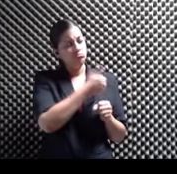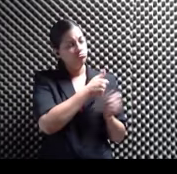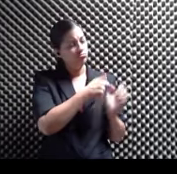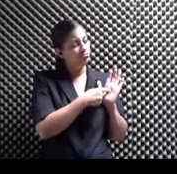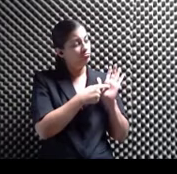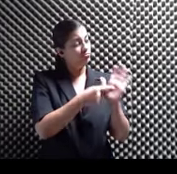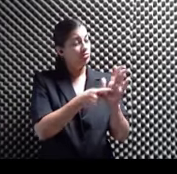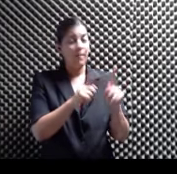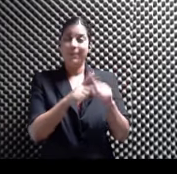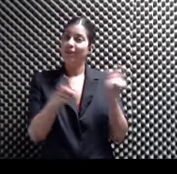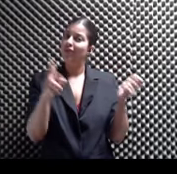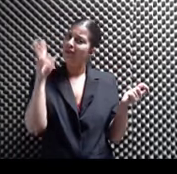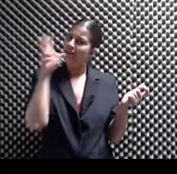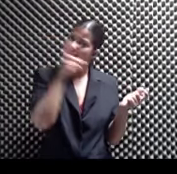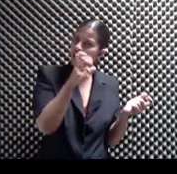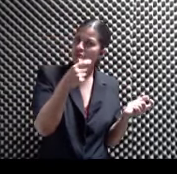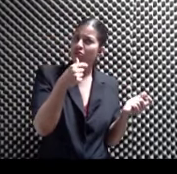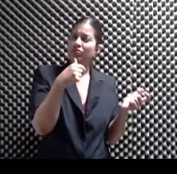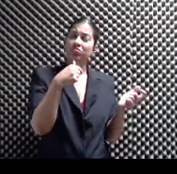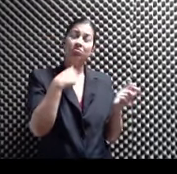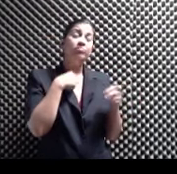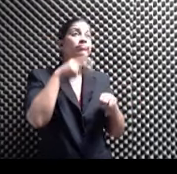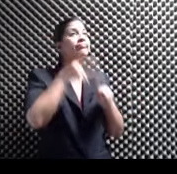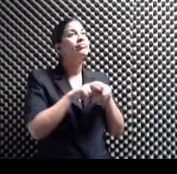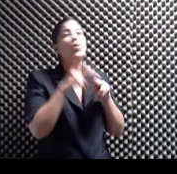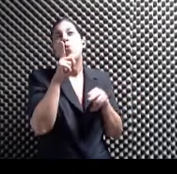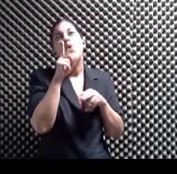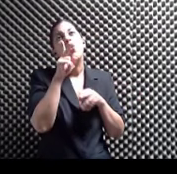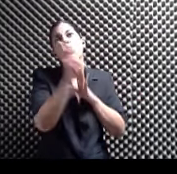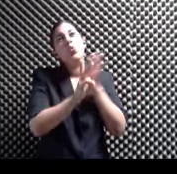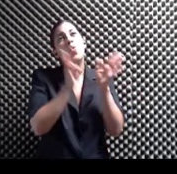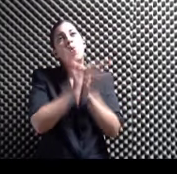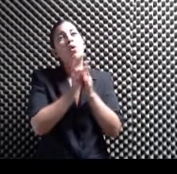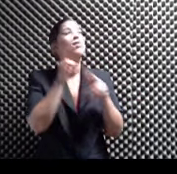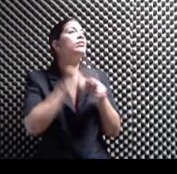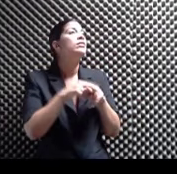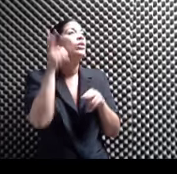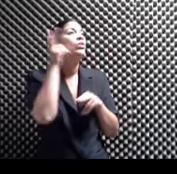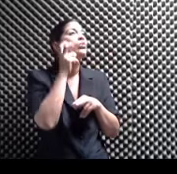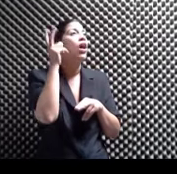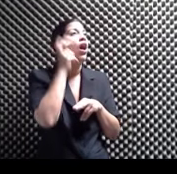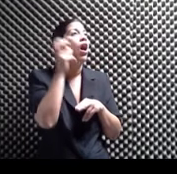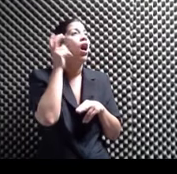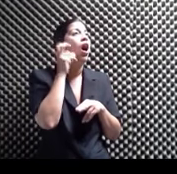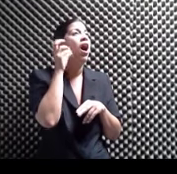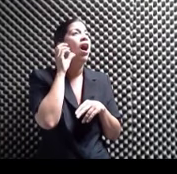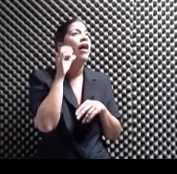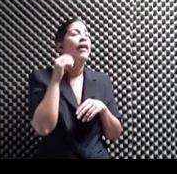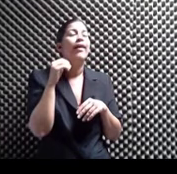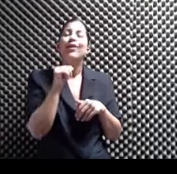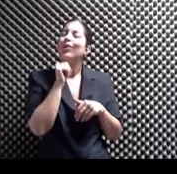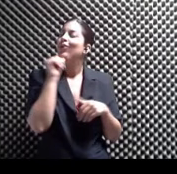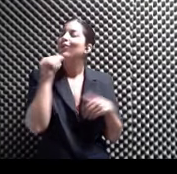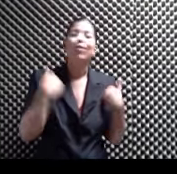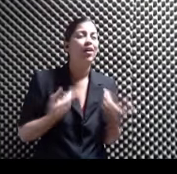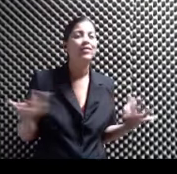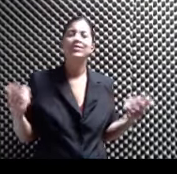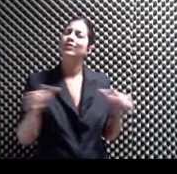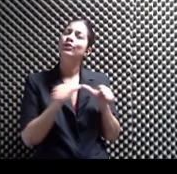se sienta a escuchar a una persona una hora, dos horas, puede estar escuchándolo y no se cansa, porque es un ser con tanto conocimiento, y